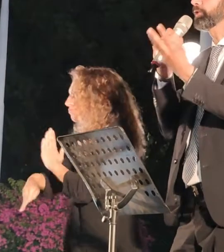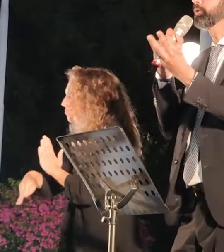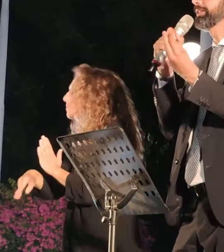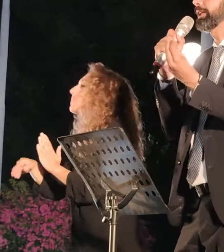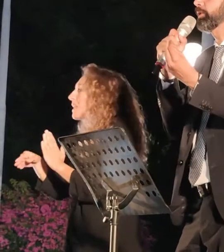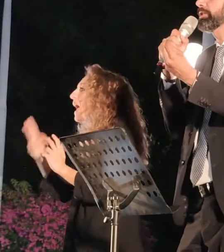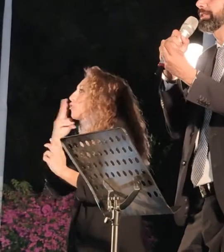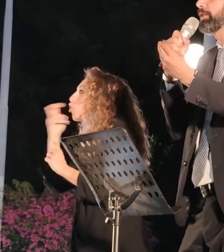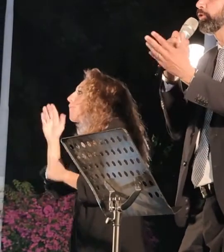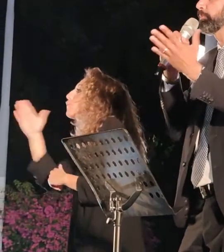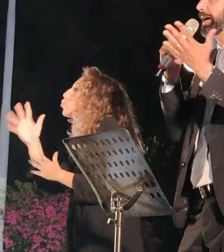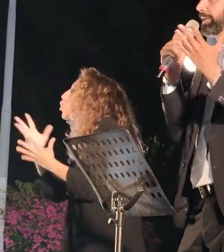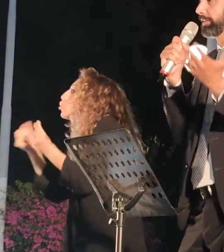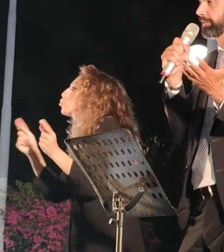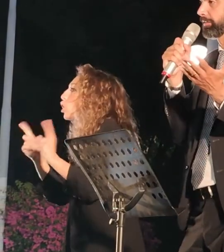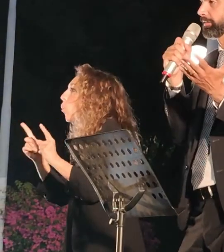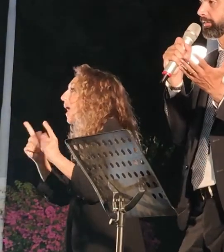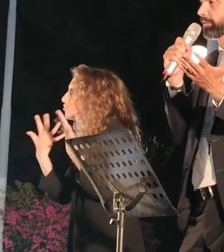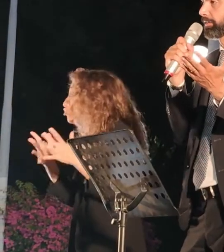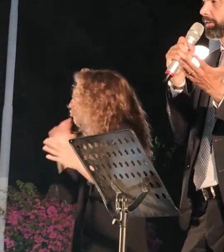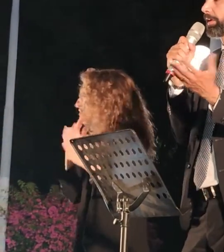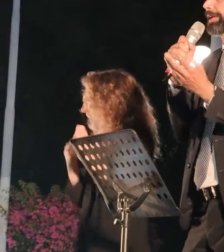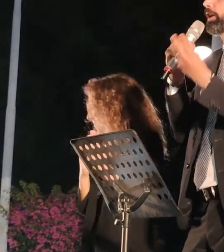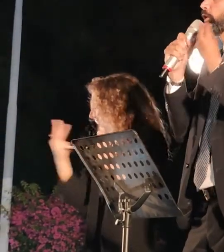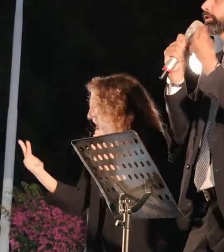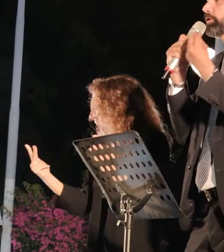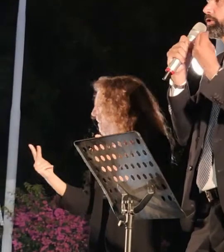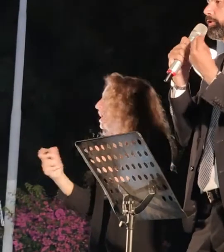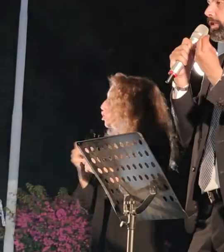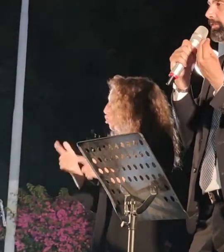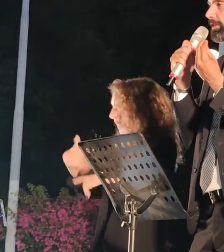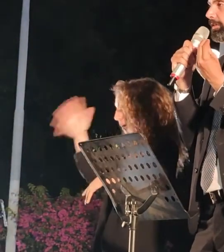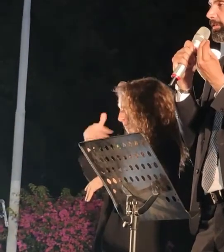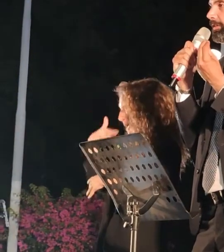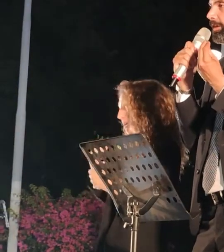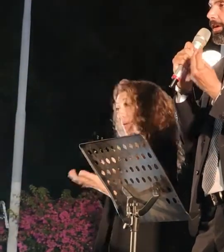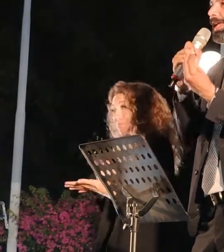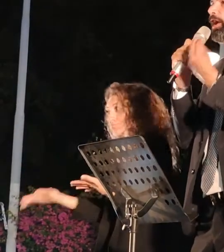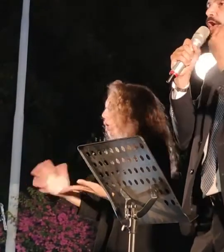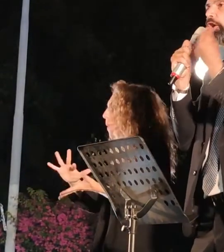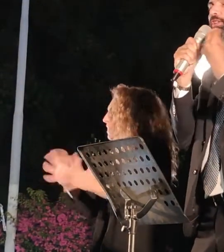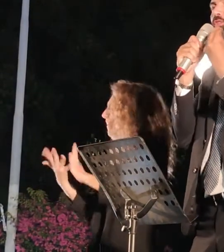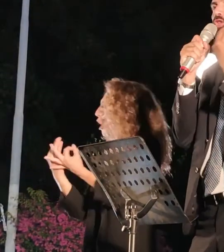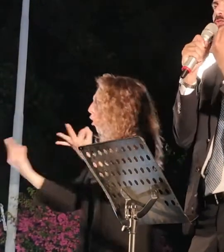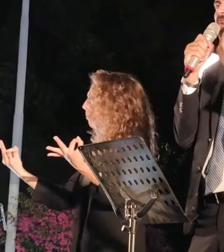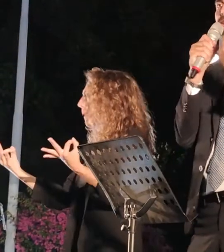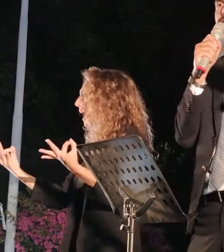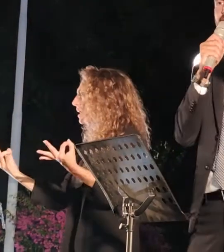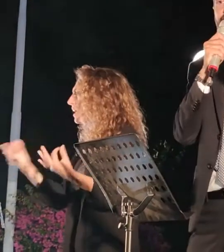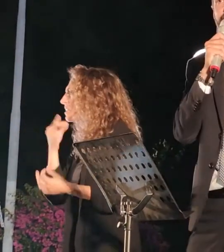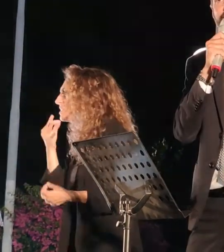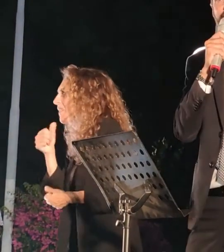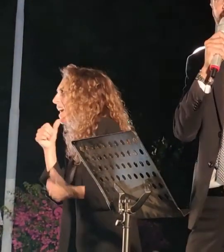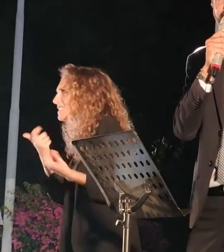ci hanno fatto diventare una città normale. Che cosa ci voleva? Che cosa ci